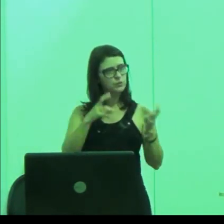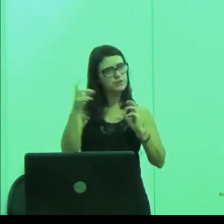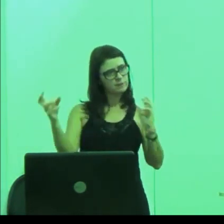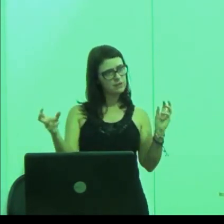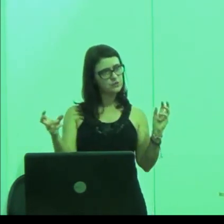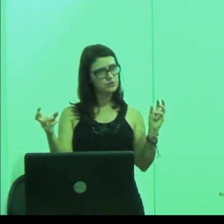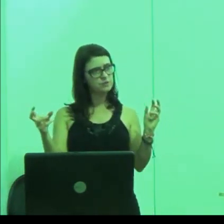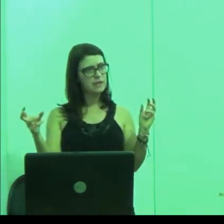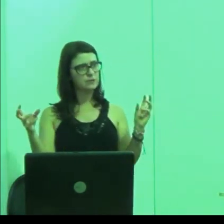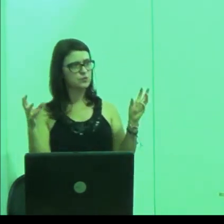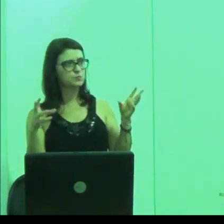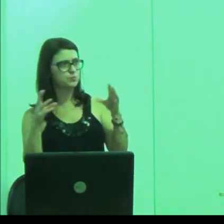muitas marcações em itálicos, porque